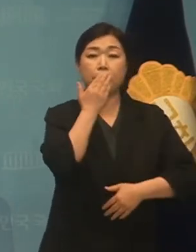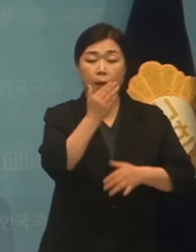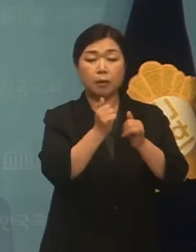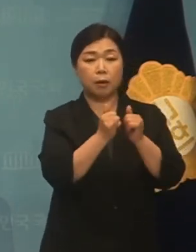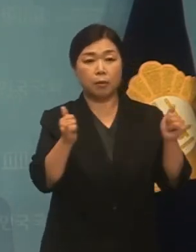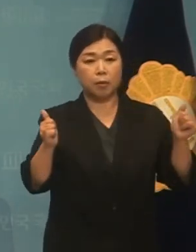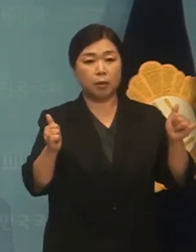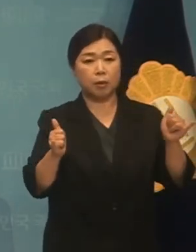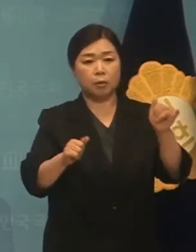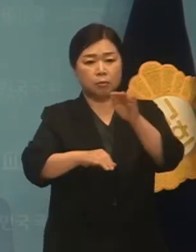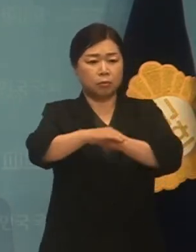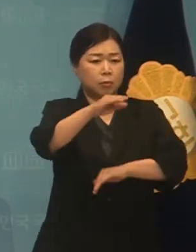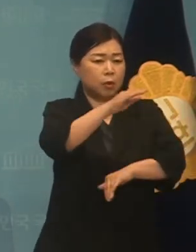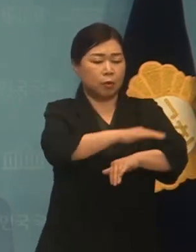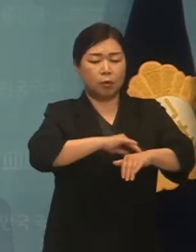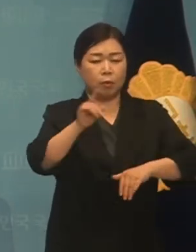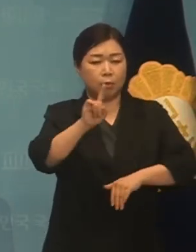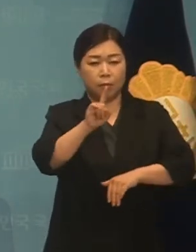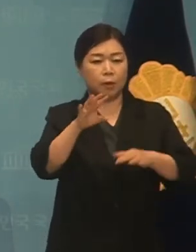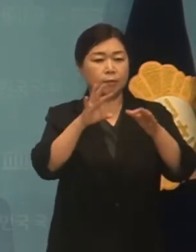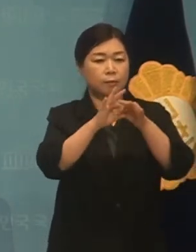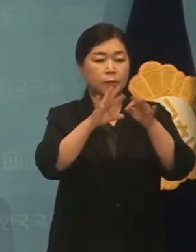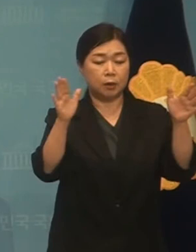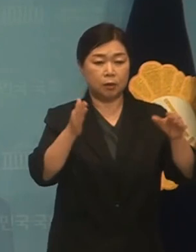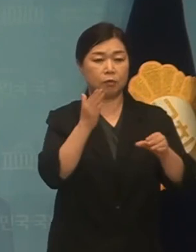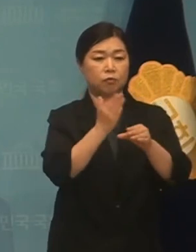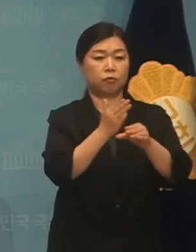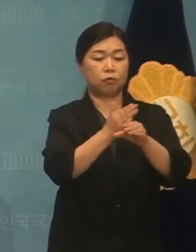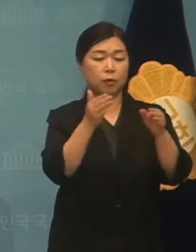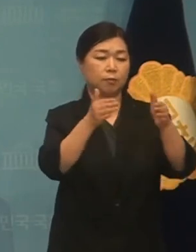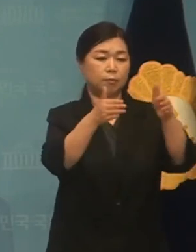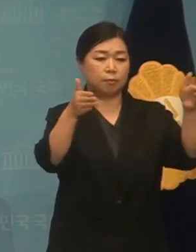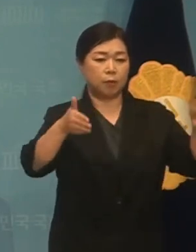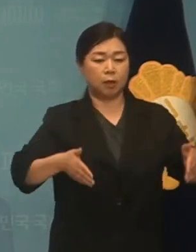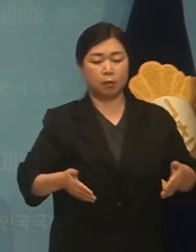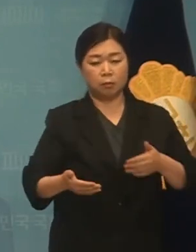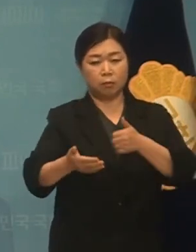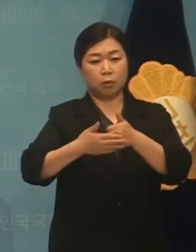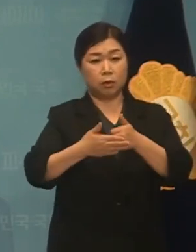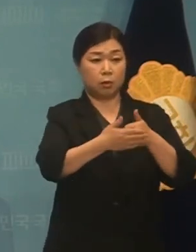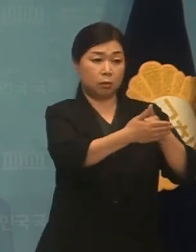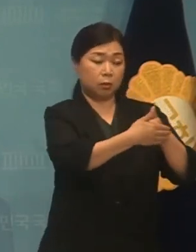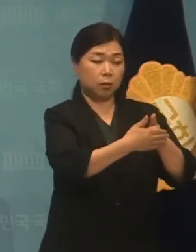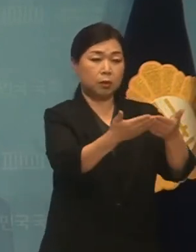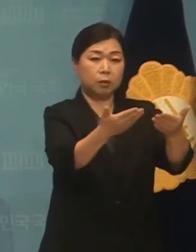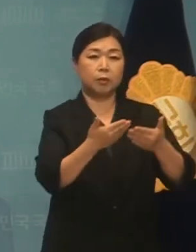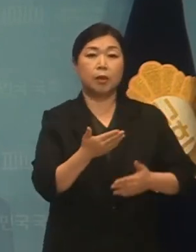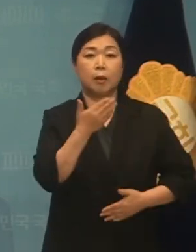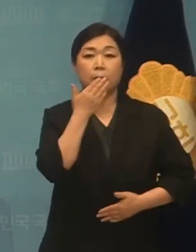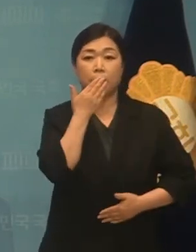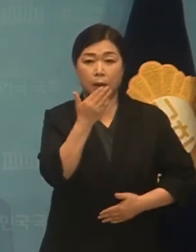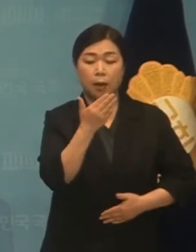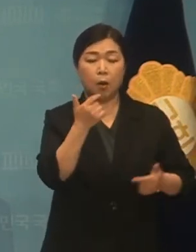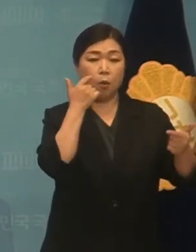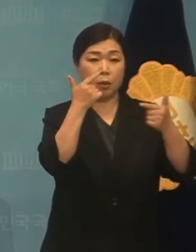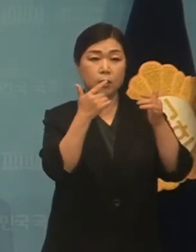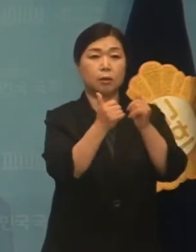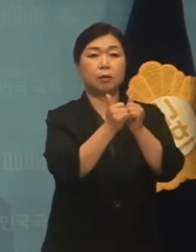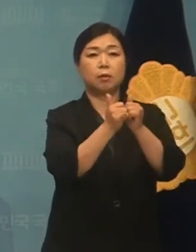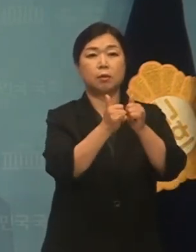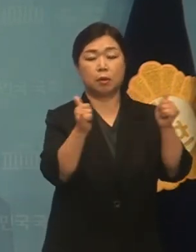좌우 이념의 틀을 넘어서 중도의 지지를 끌어낼 수 있는 확실한